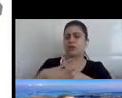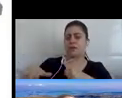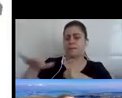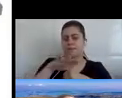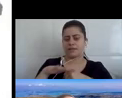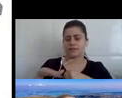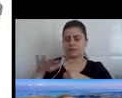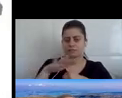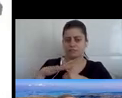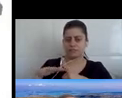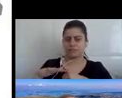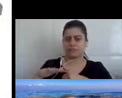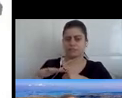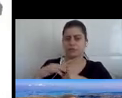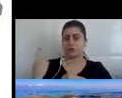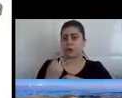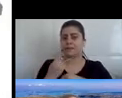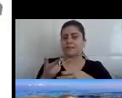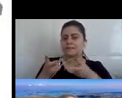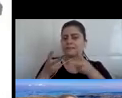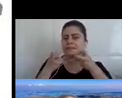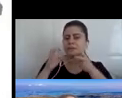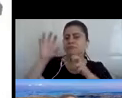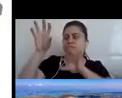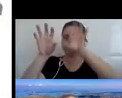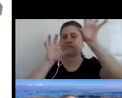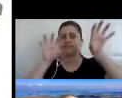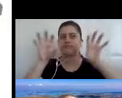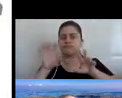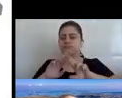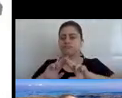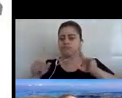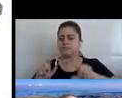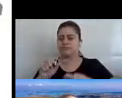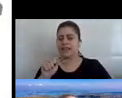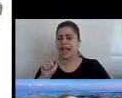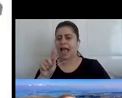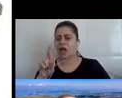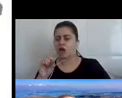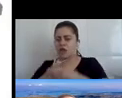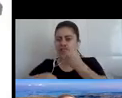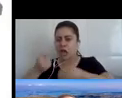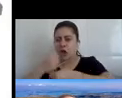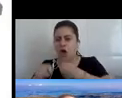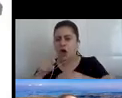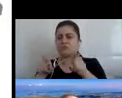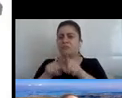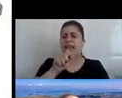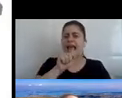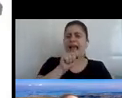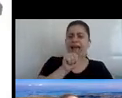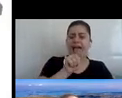aí a gente percebe essa dinâmica vetorial da produção, ou seja, o agronegócio, a agroecologia e, de fato, o tecido